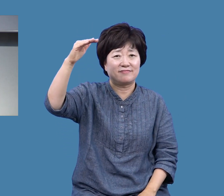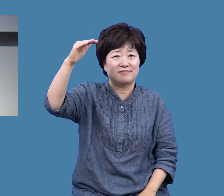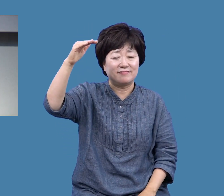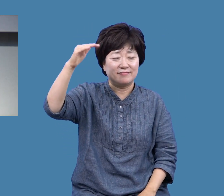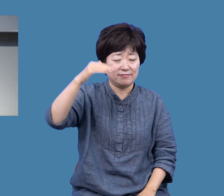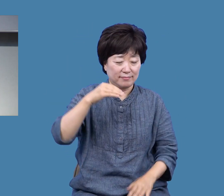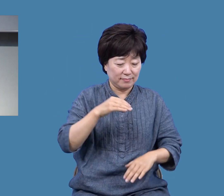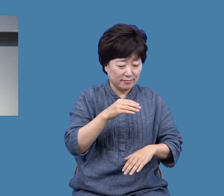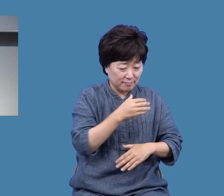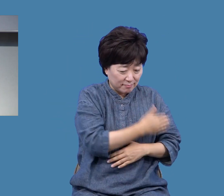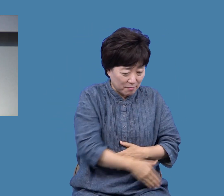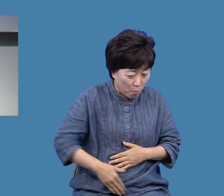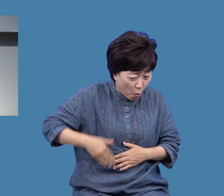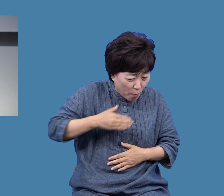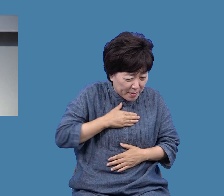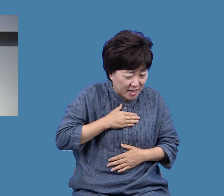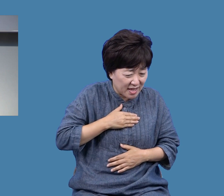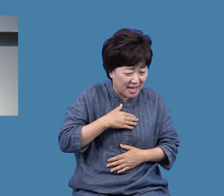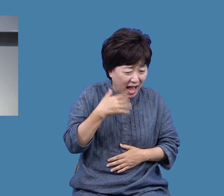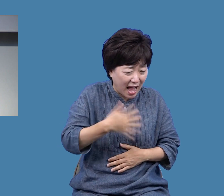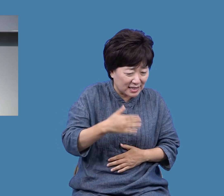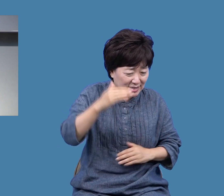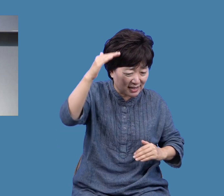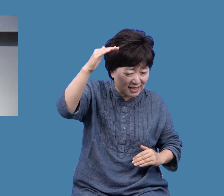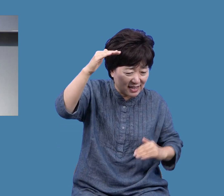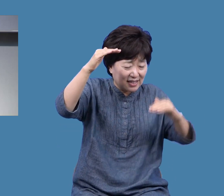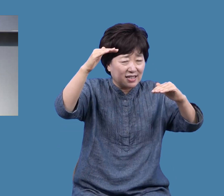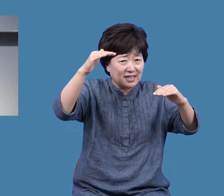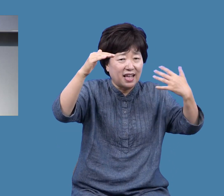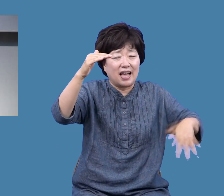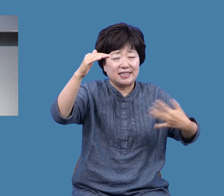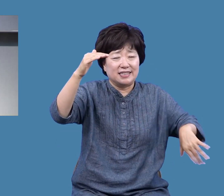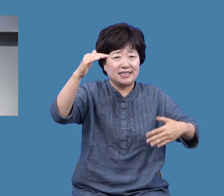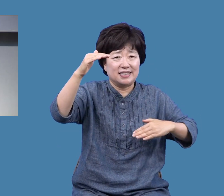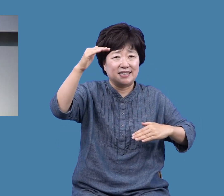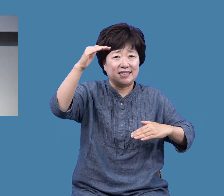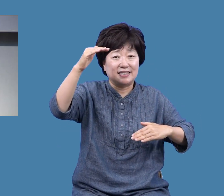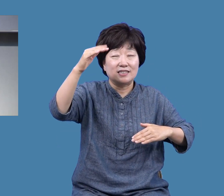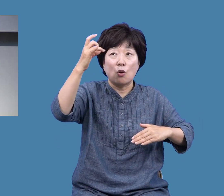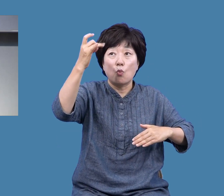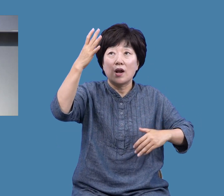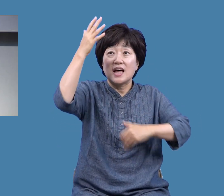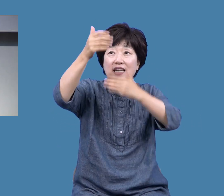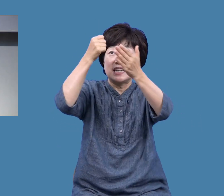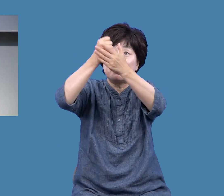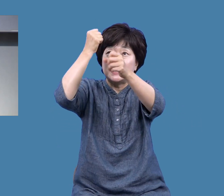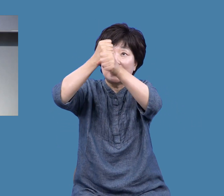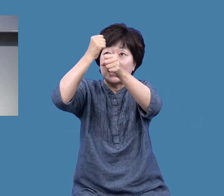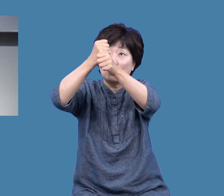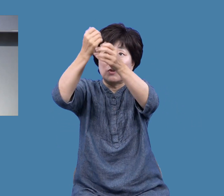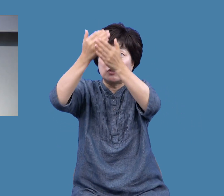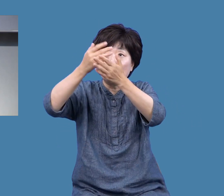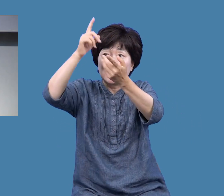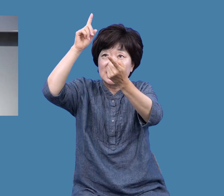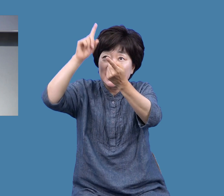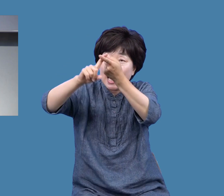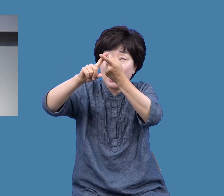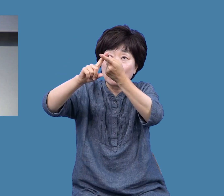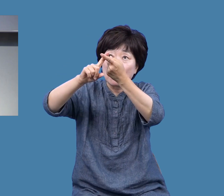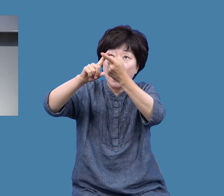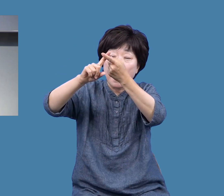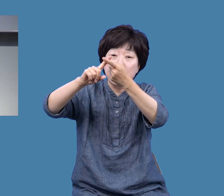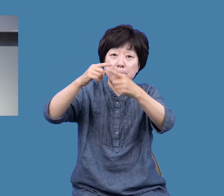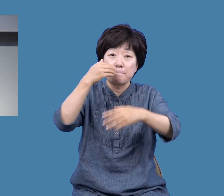우리의 몸이 그렇지 않다는 거예요. 우리 몸이 원래 창조하셨던 본능과 전혀 다른 죄에 길들여진 본능을 가지고 살아간다는